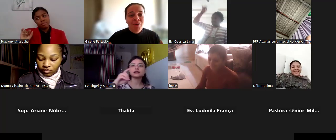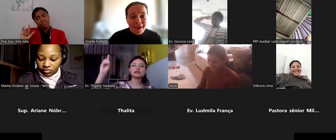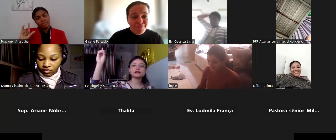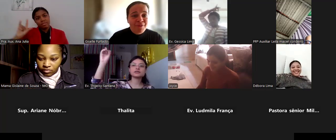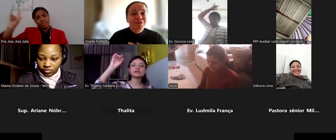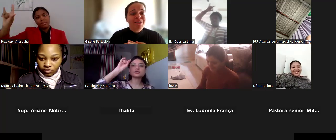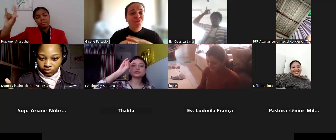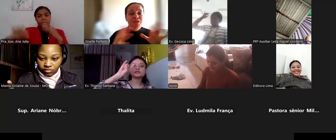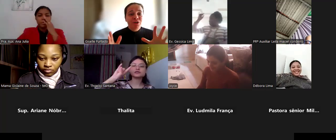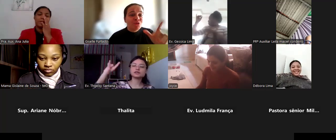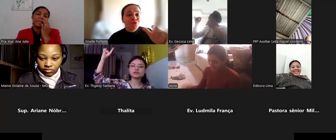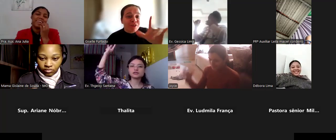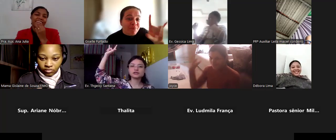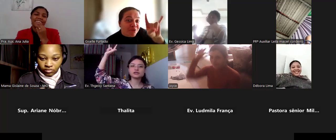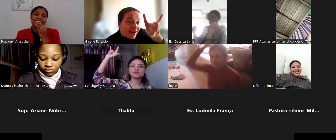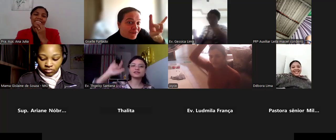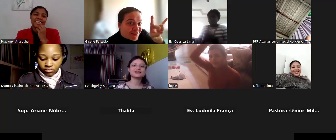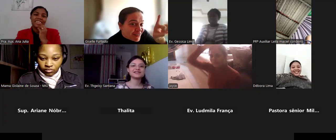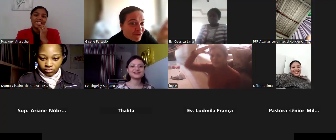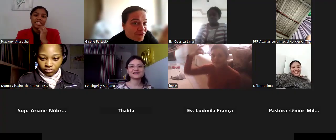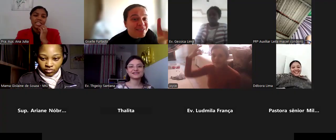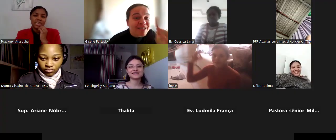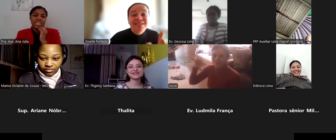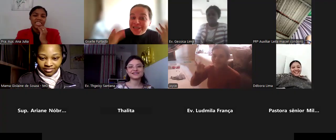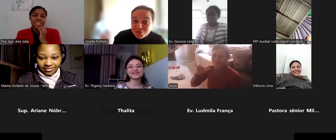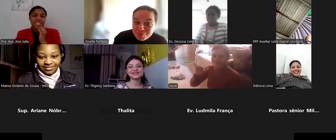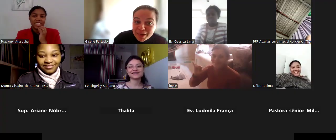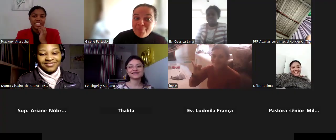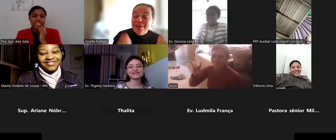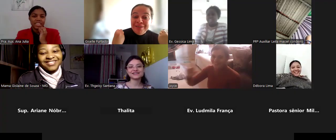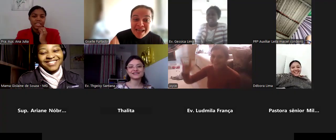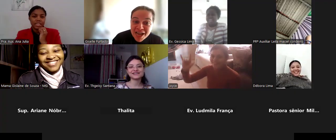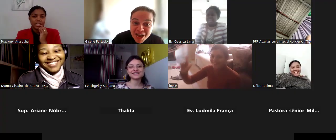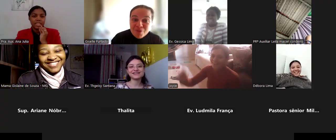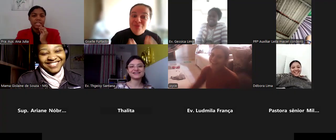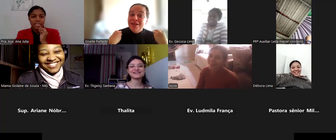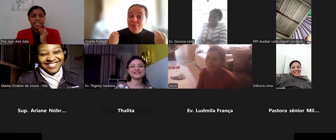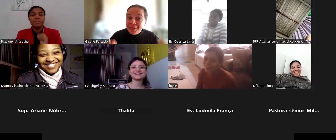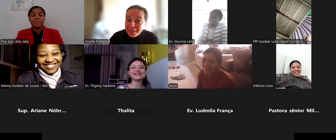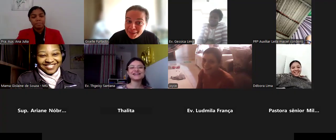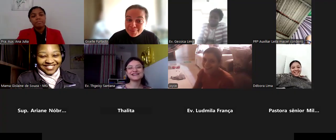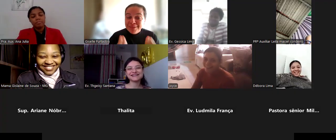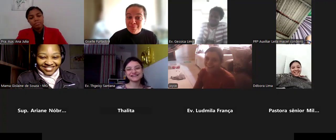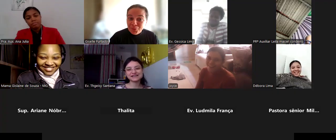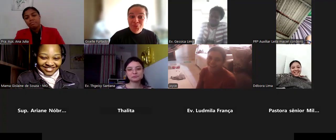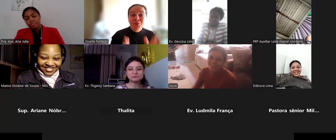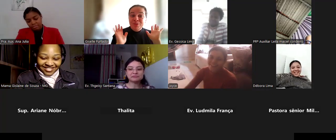alguém vê vocês conversando com o surdo, depois falar que vocês estavam fazendo assim, vocês vão explicar para ele. Não, era um sinal em libras, tá bom? Não mistura